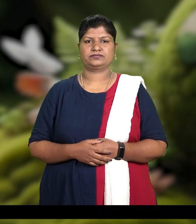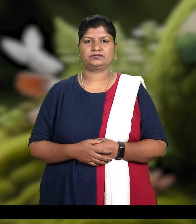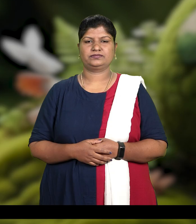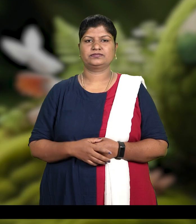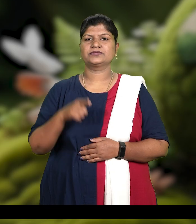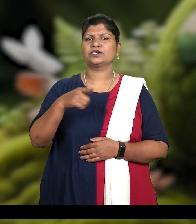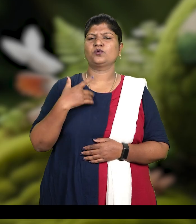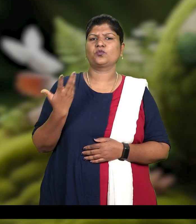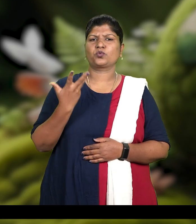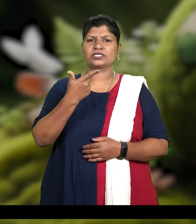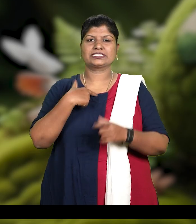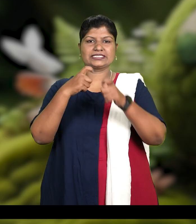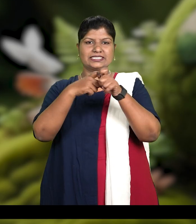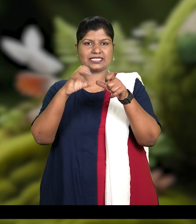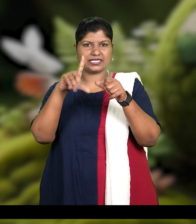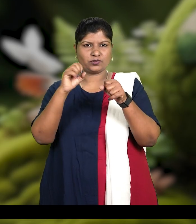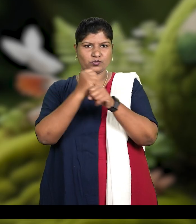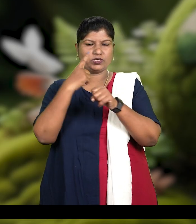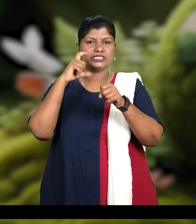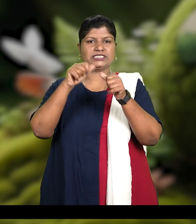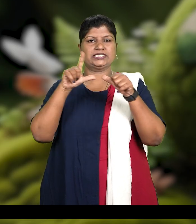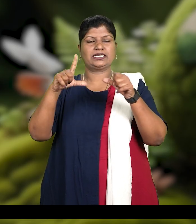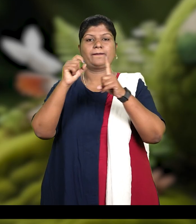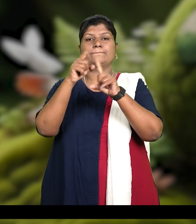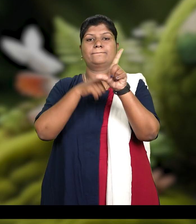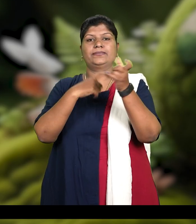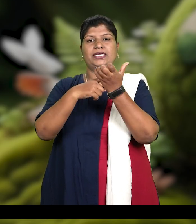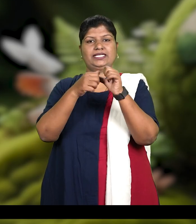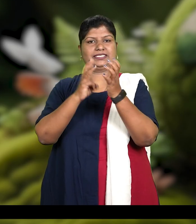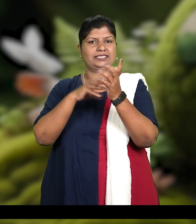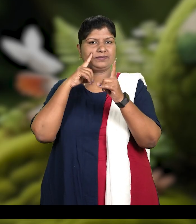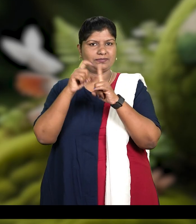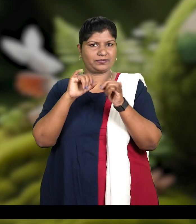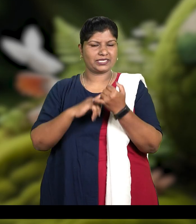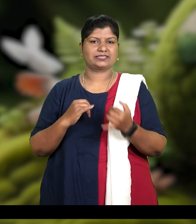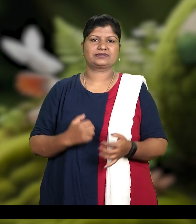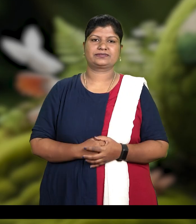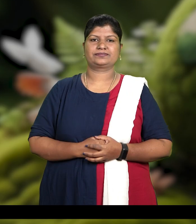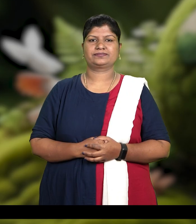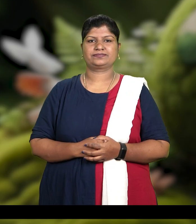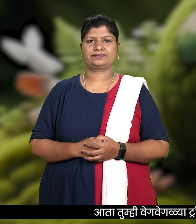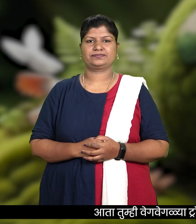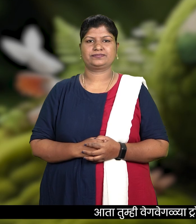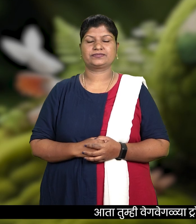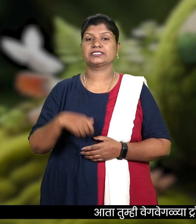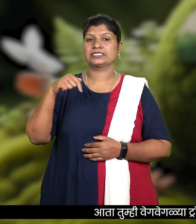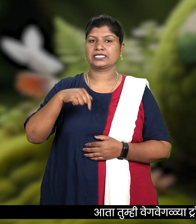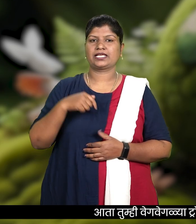पर्यावरणीय पिरामिड म्हणजे काय? आता तुम्ही